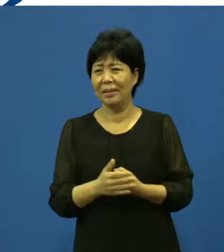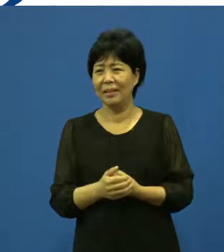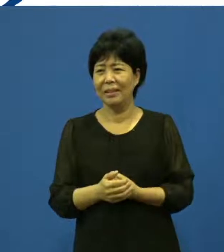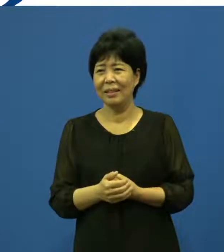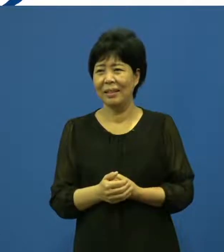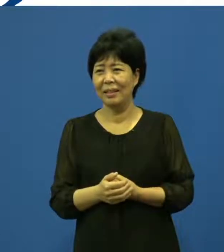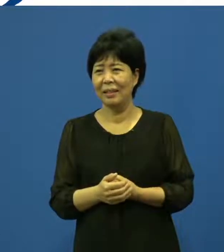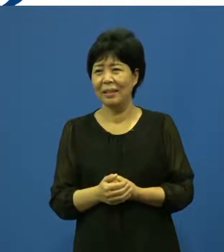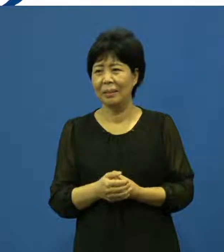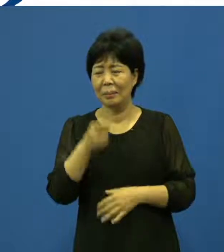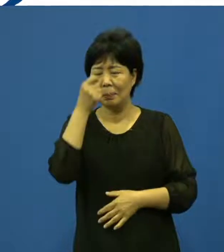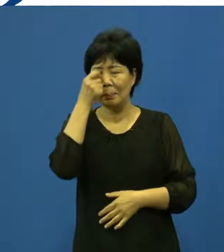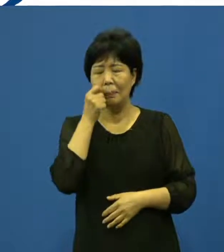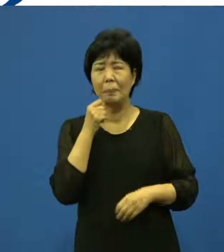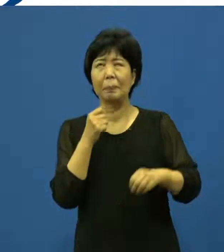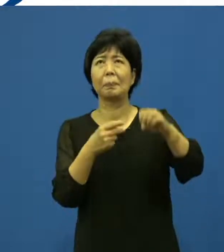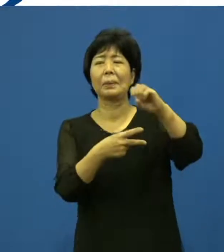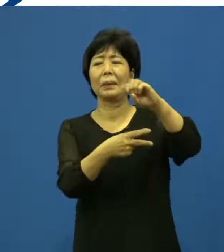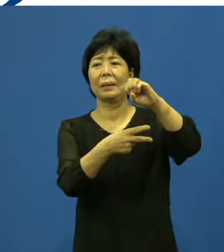자비가 없어.